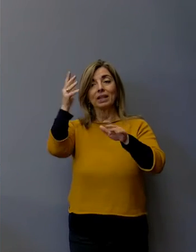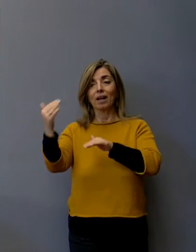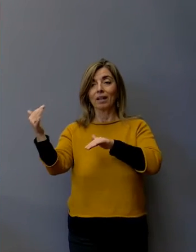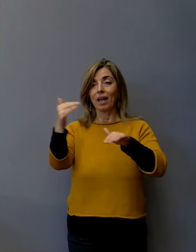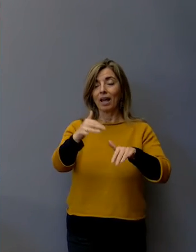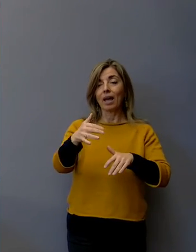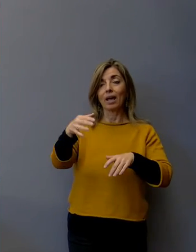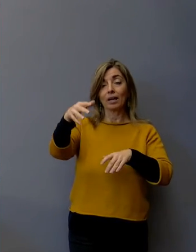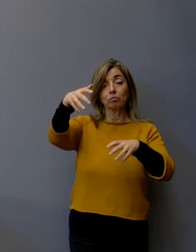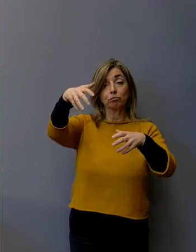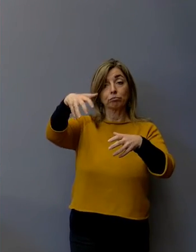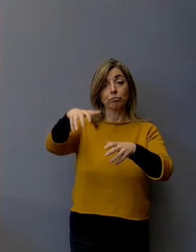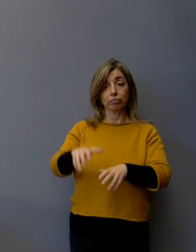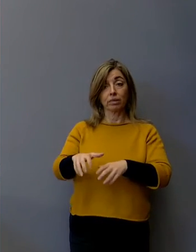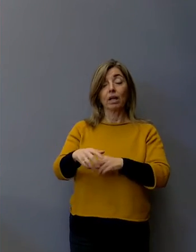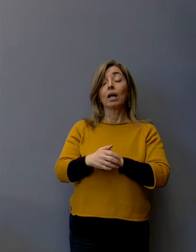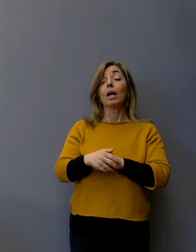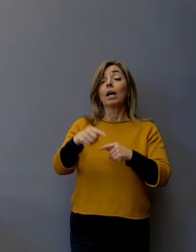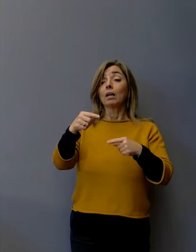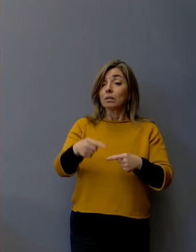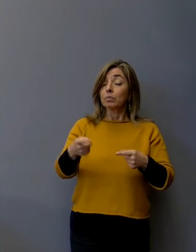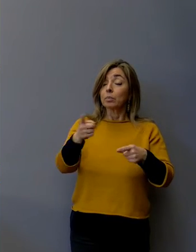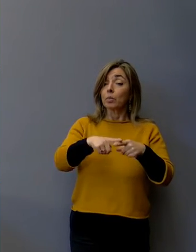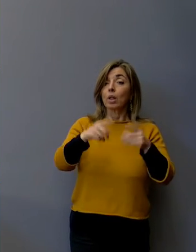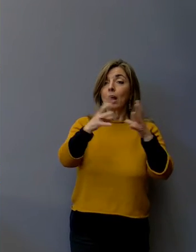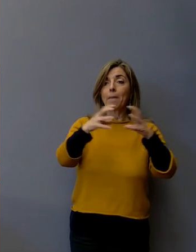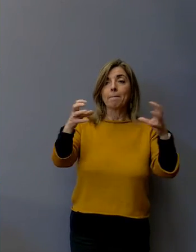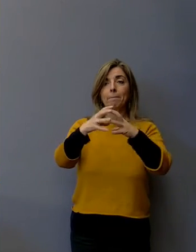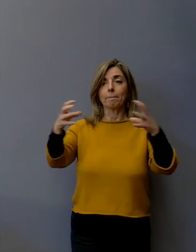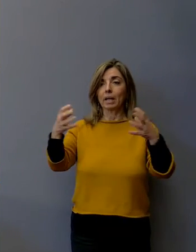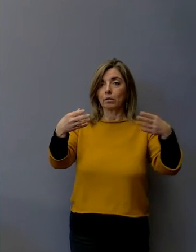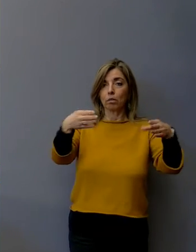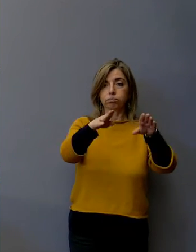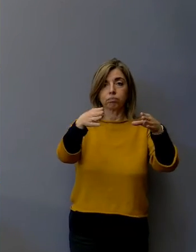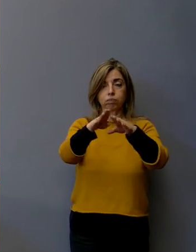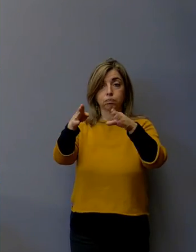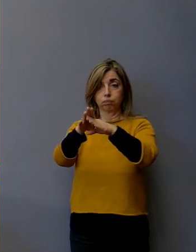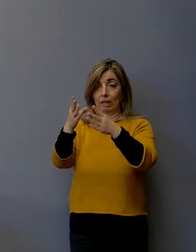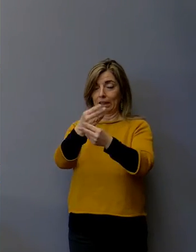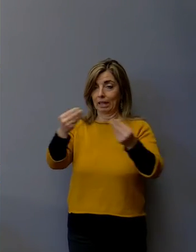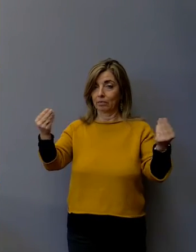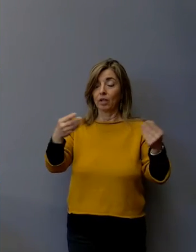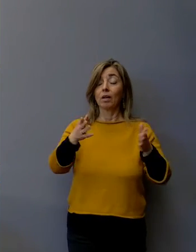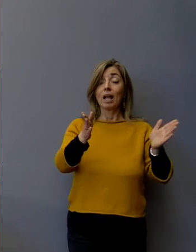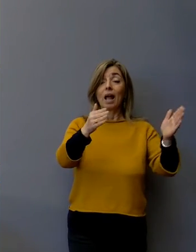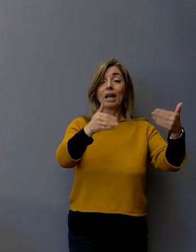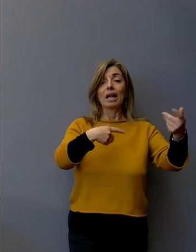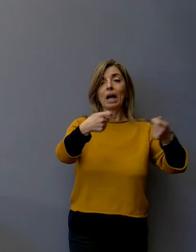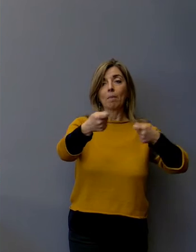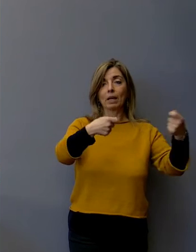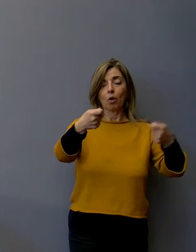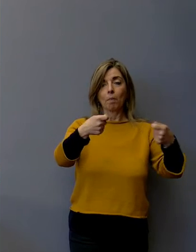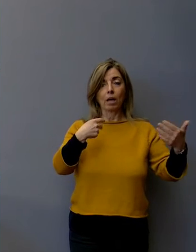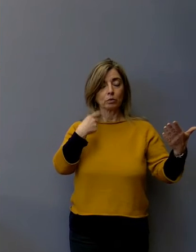ha visto la chiusura di centinaia di imprese secondo camera di commercio il saldo tra nuove iscrizioni e cancellazioni di meno 550